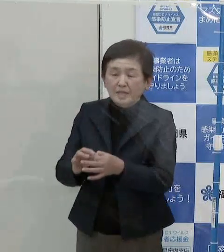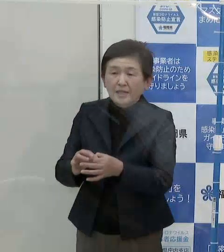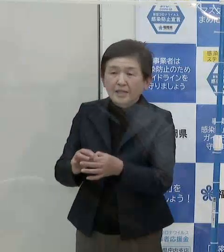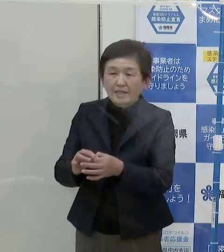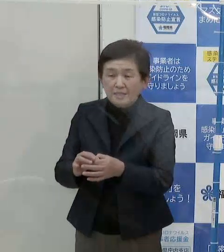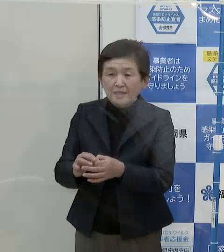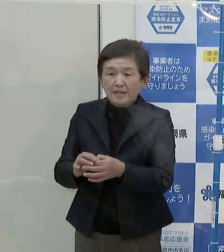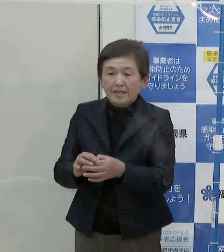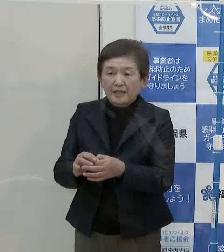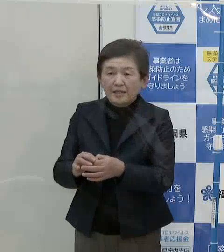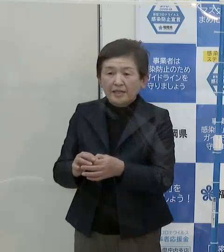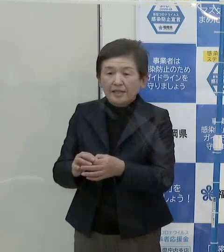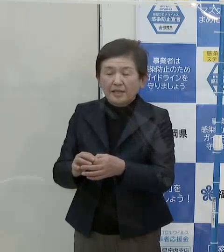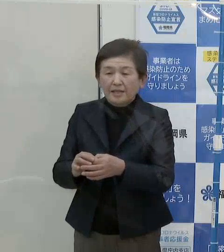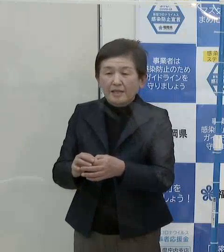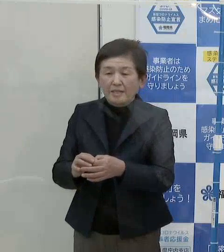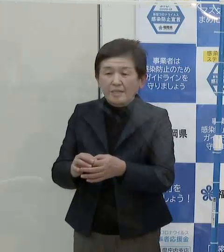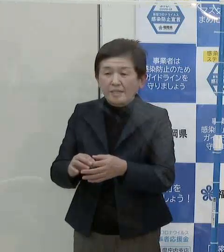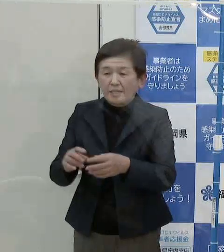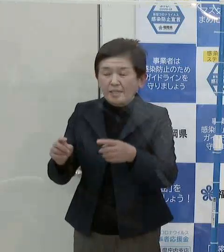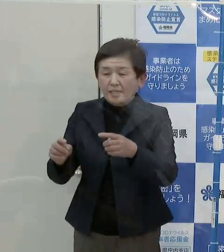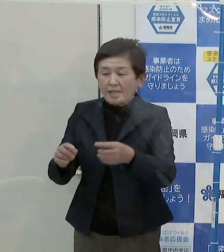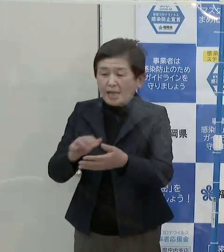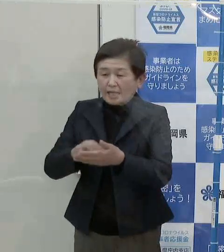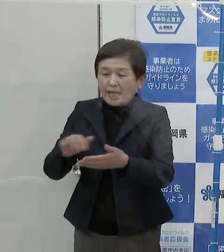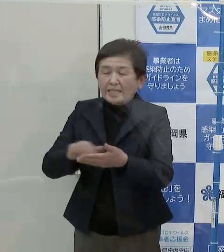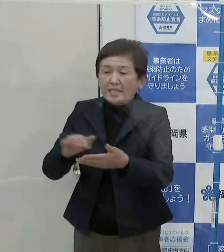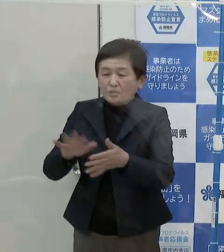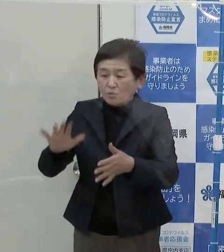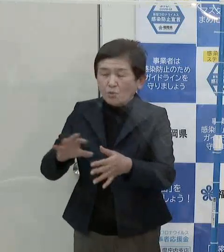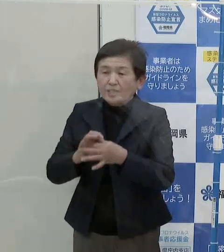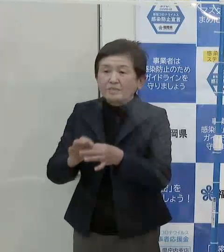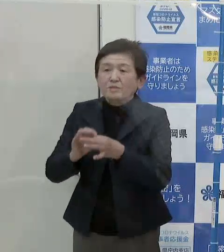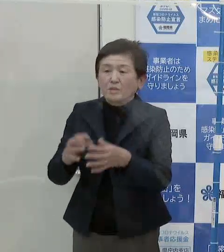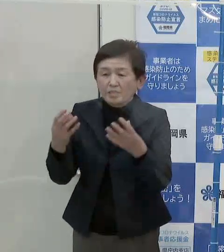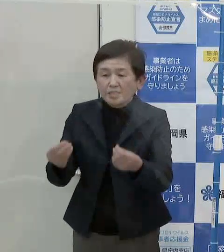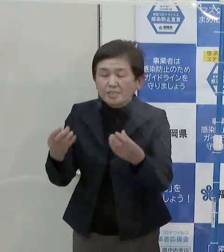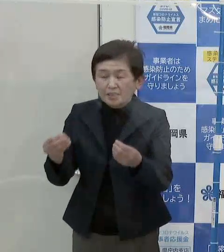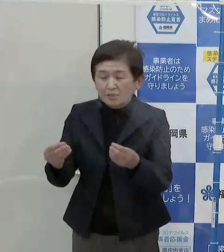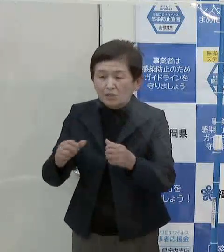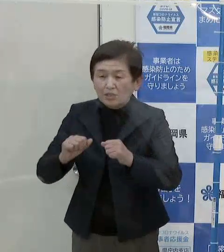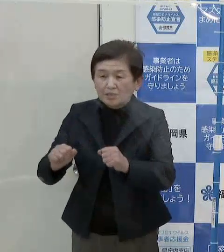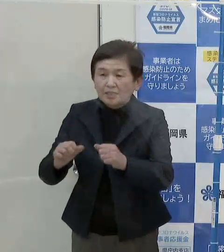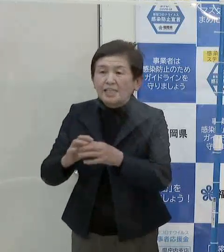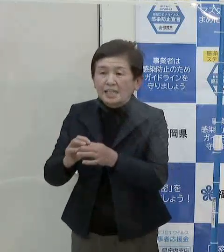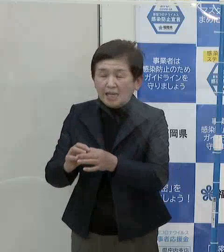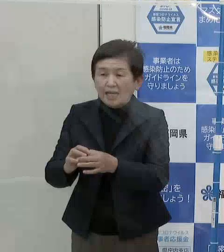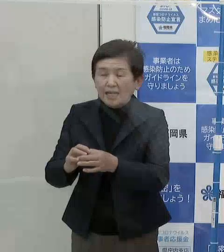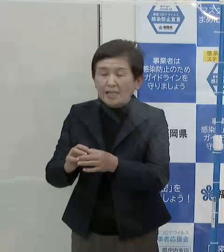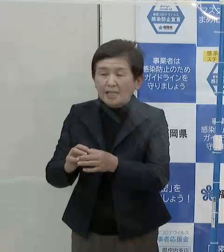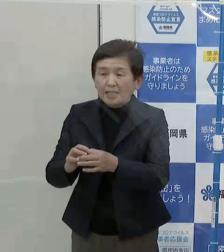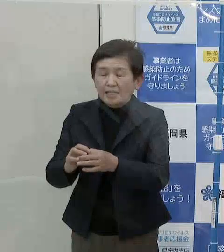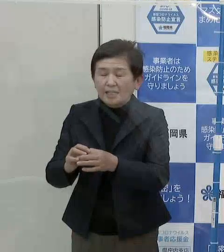したりですね、いろんな会計上の手続き、これをしっかり講じながら